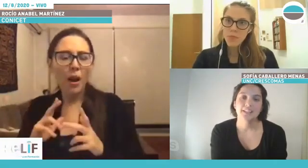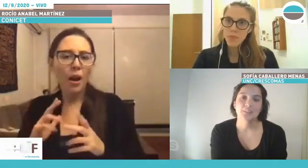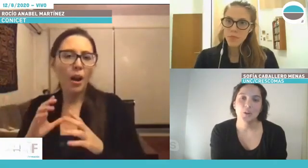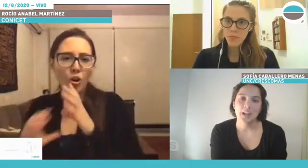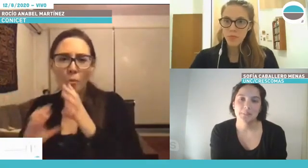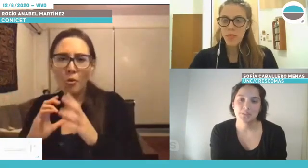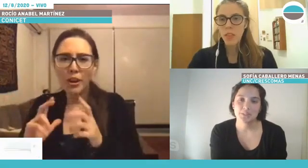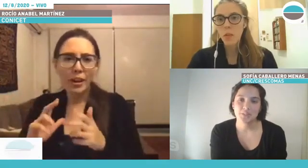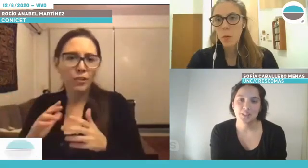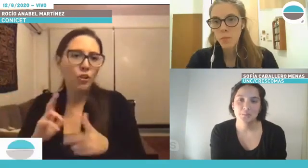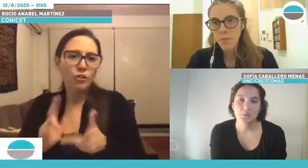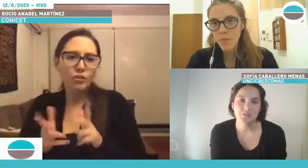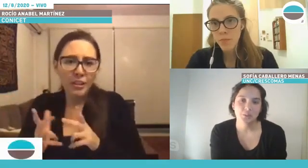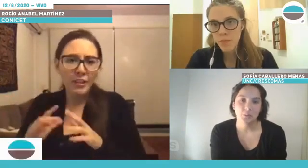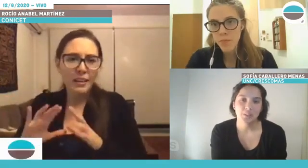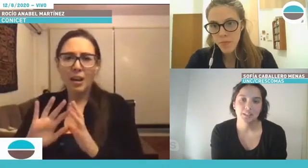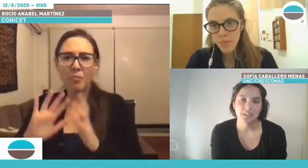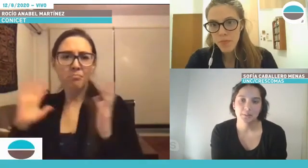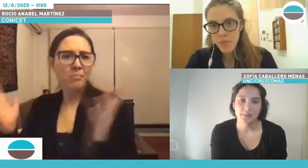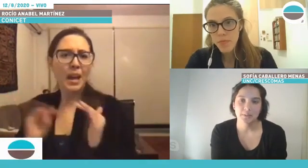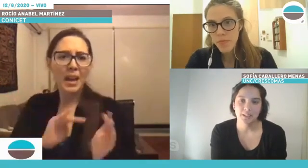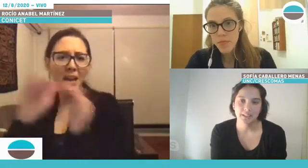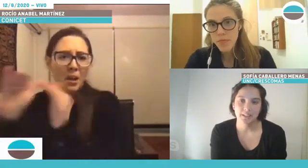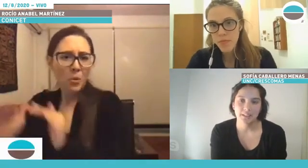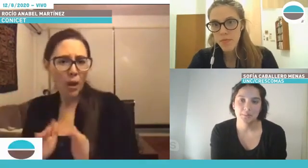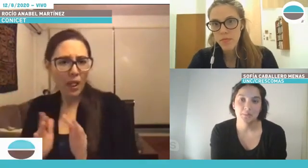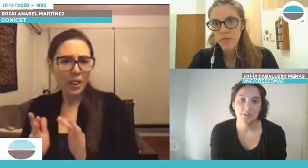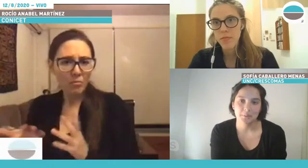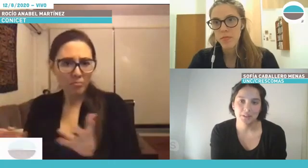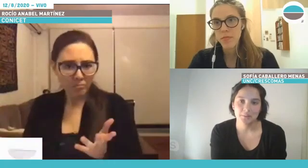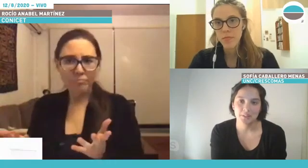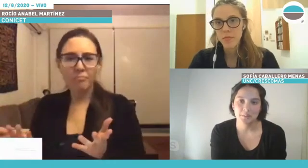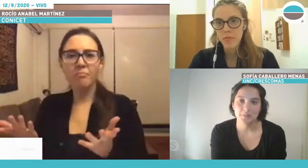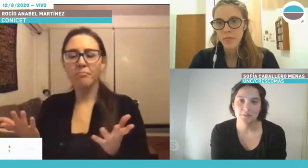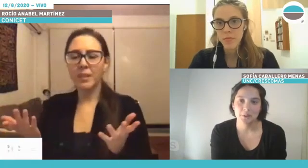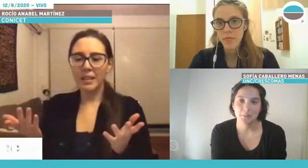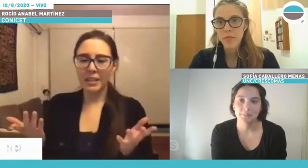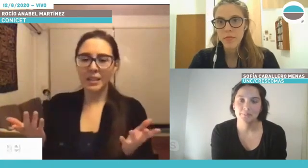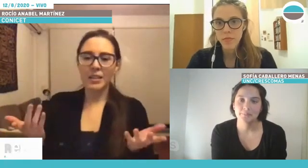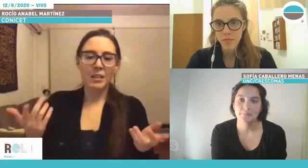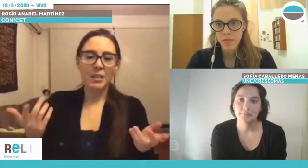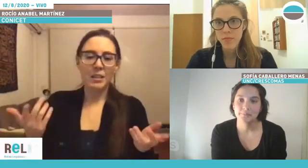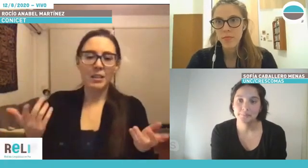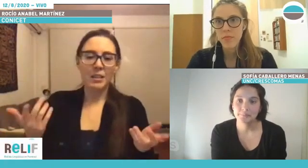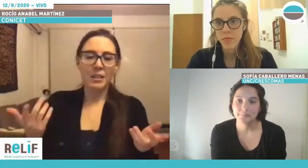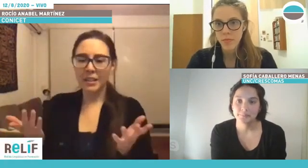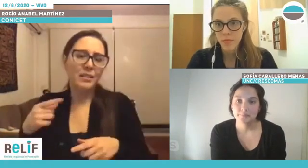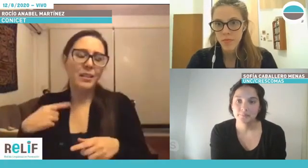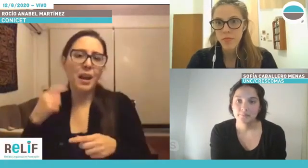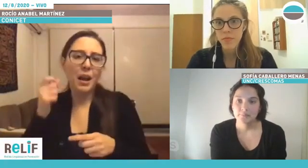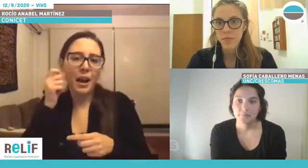Es decir, que todas las personas sordas del mundo se comunican en en el mismo idioma, digamos, de la misma forma.